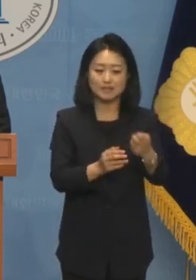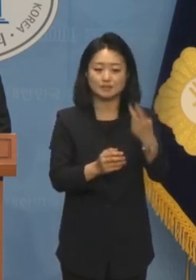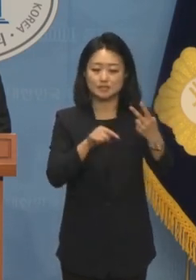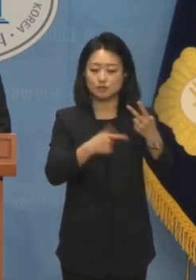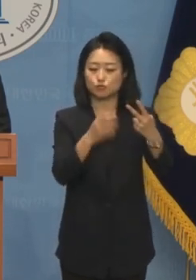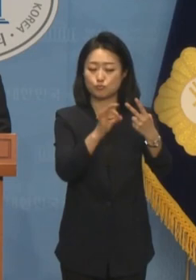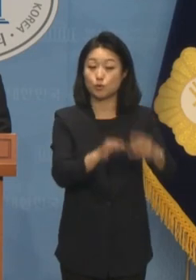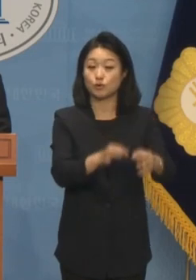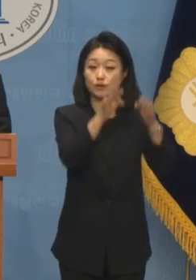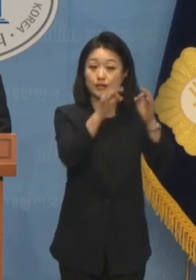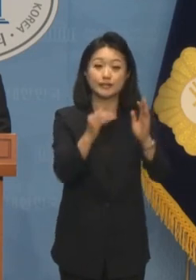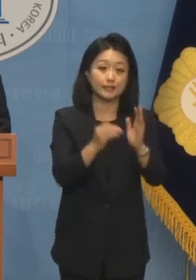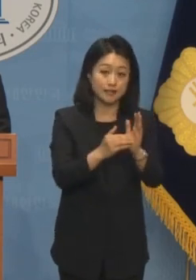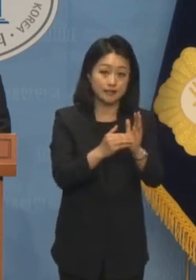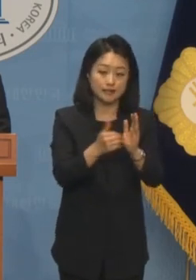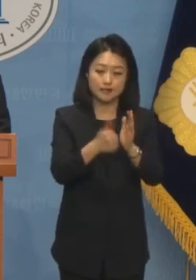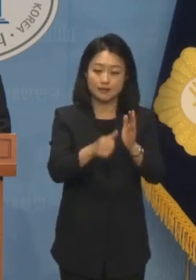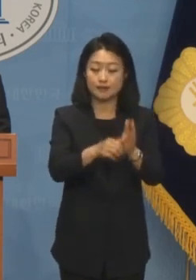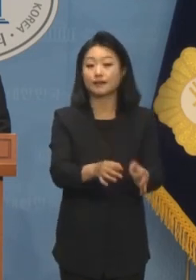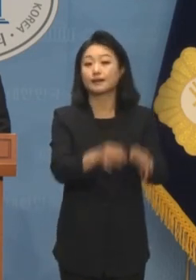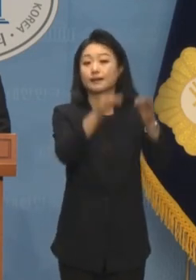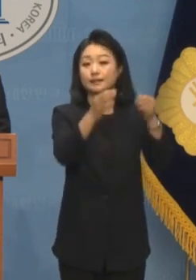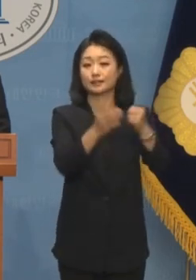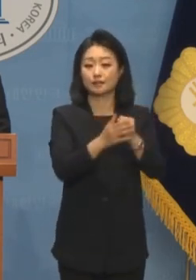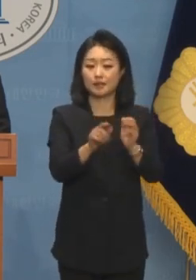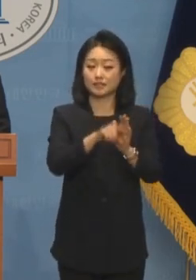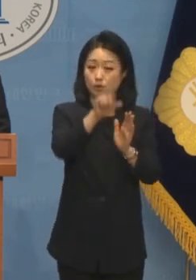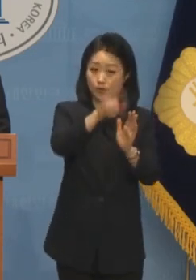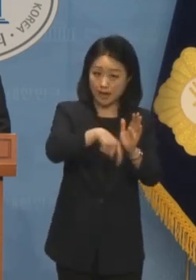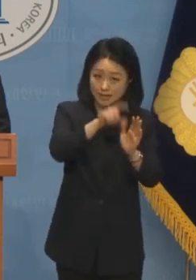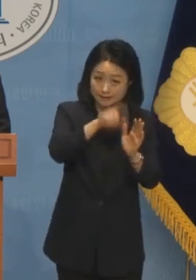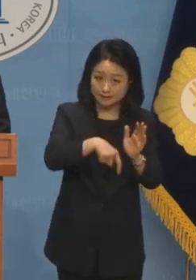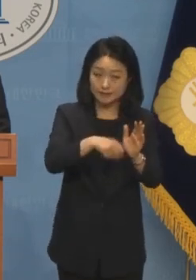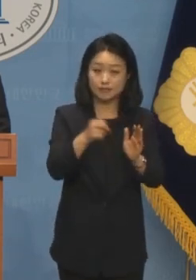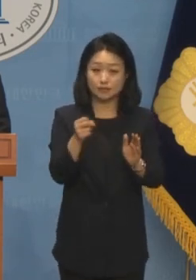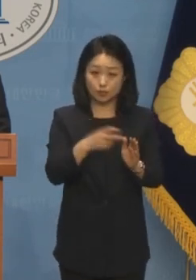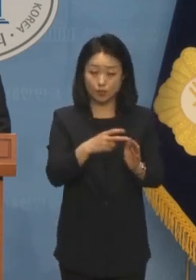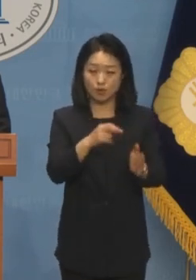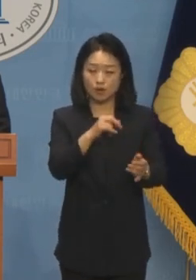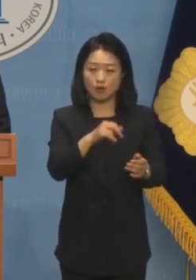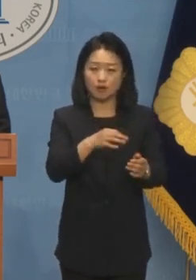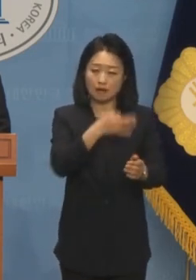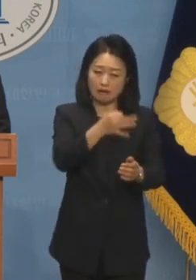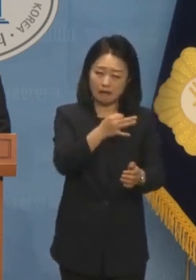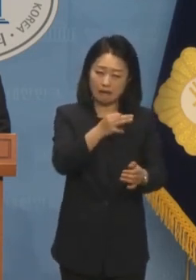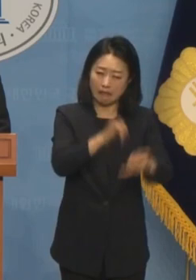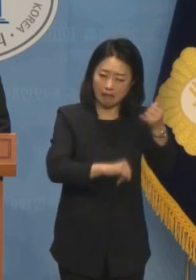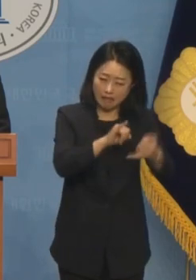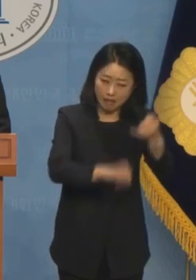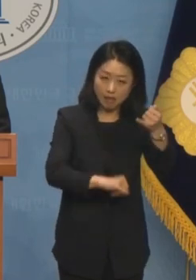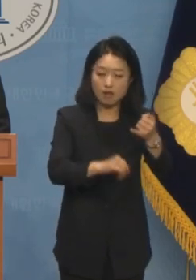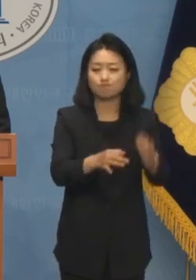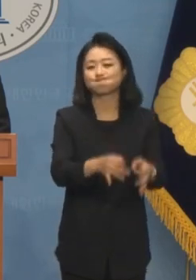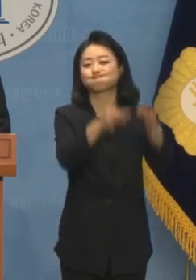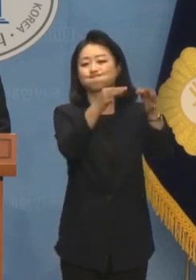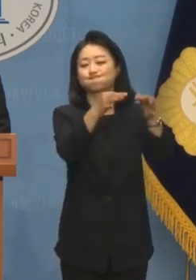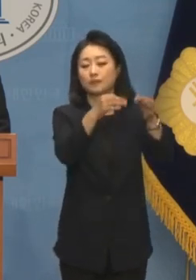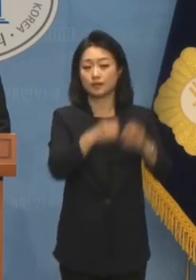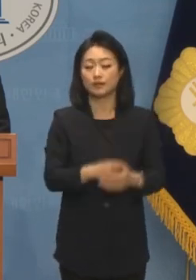증가했습니다. 고금리의 영향으로 카드사, 저축은행 연체율도 고공행진하고 있습니다.